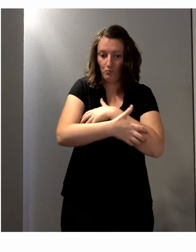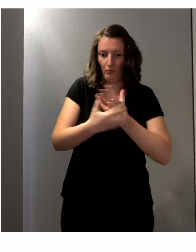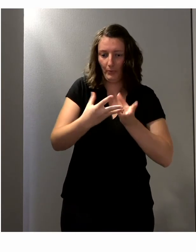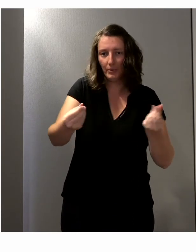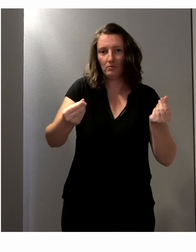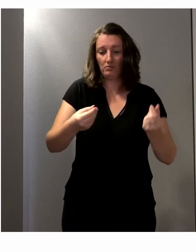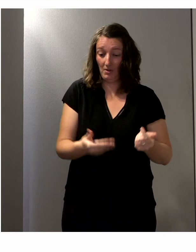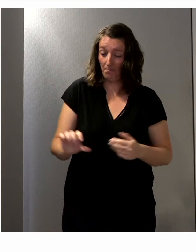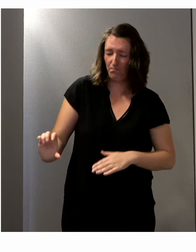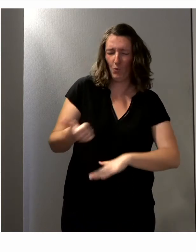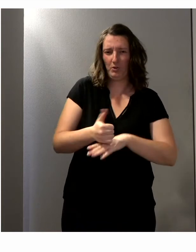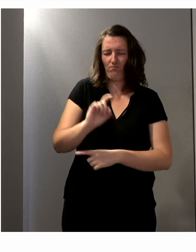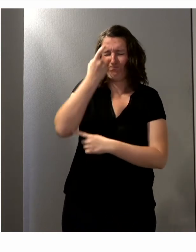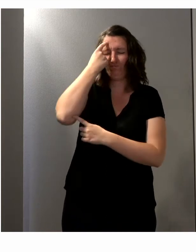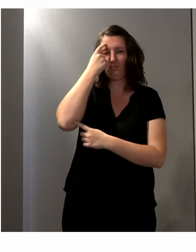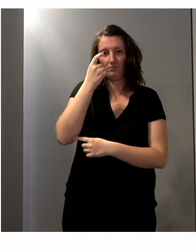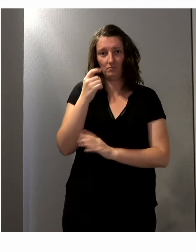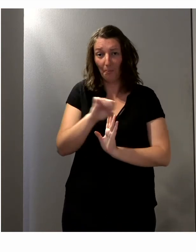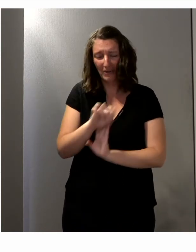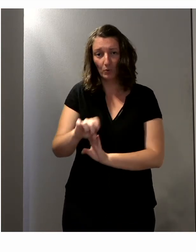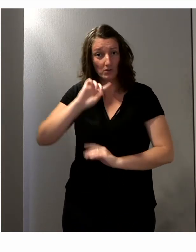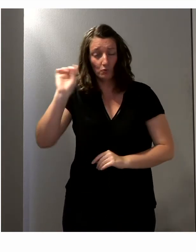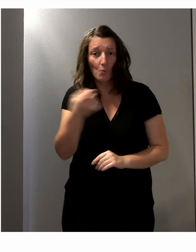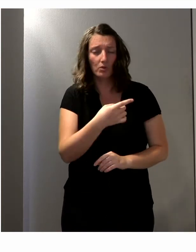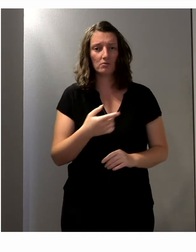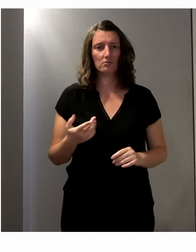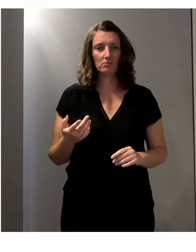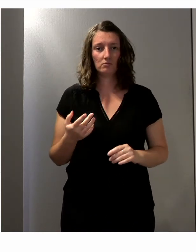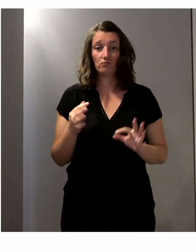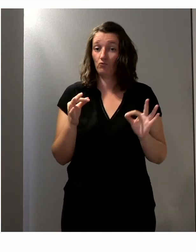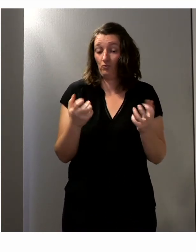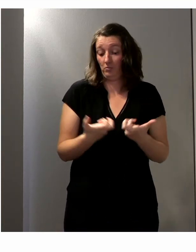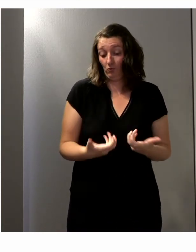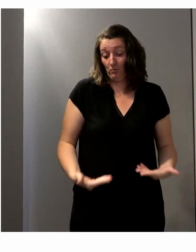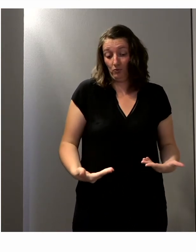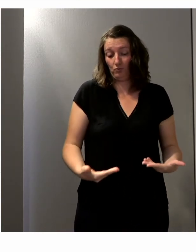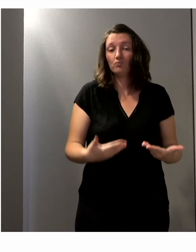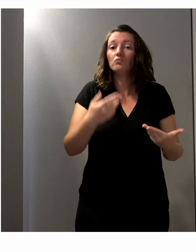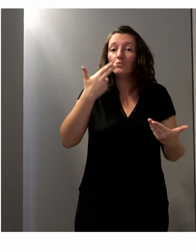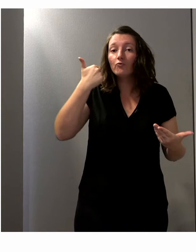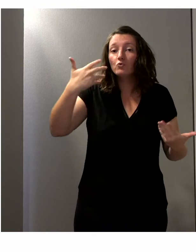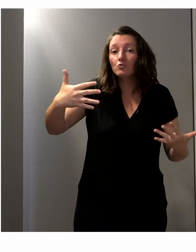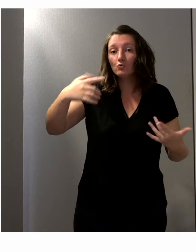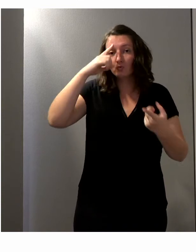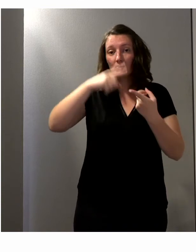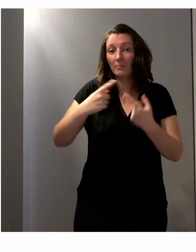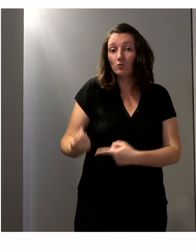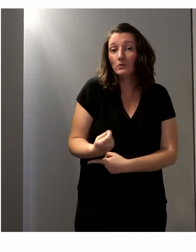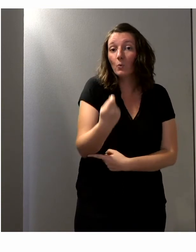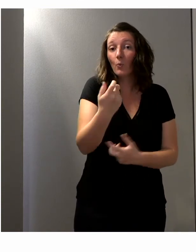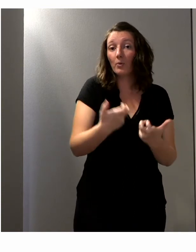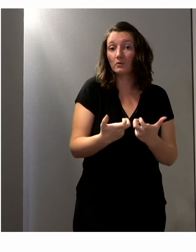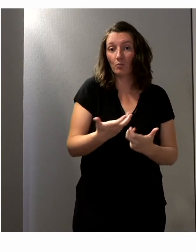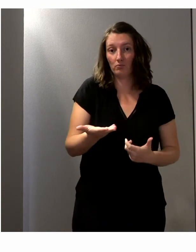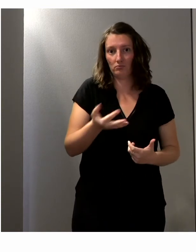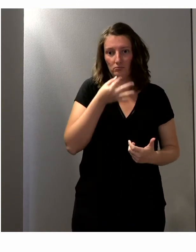impératif qui s'impose à tous, comme l'augmentation. On a vu l'augmentation en matière d'éducation,